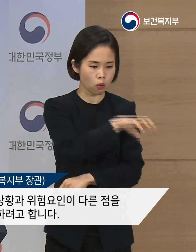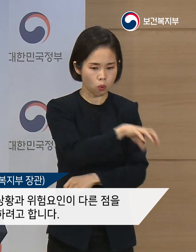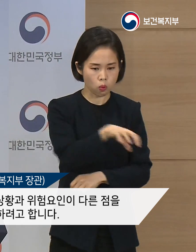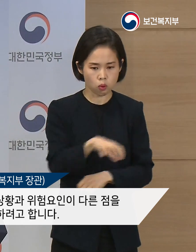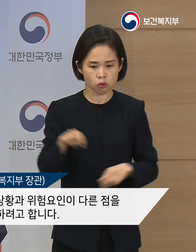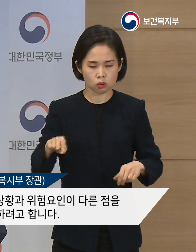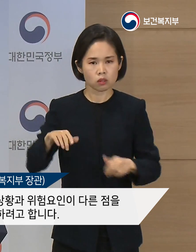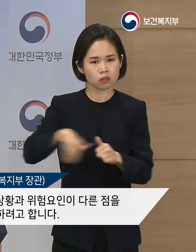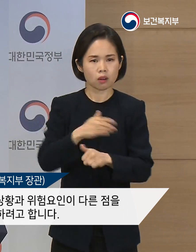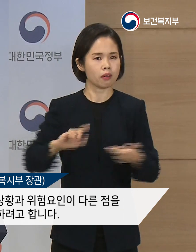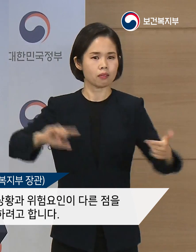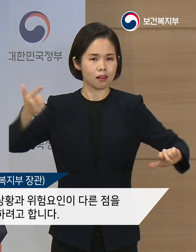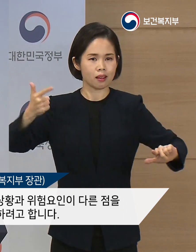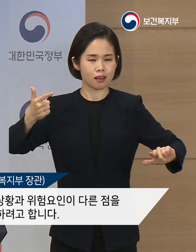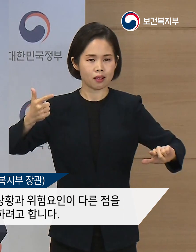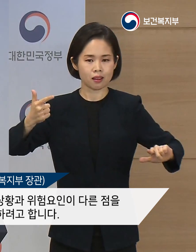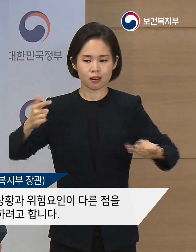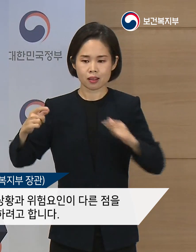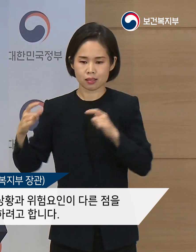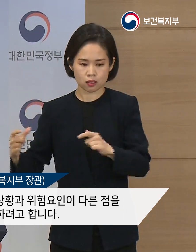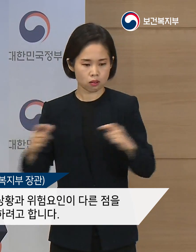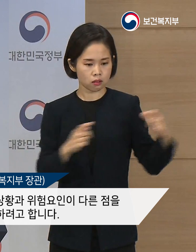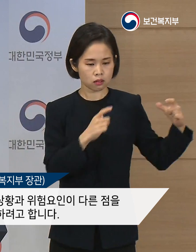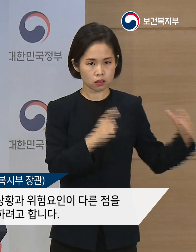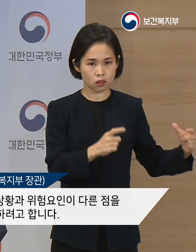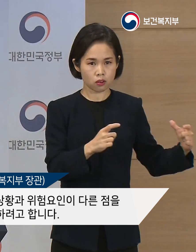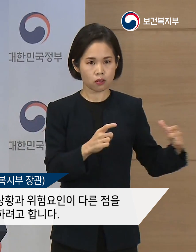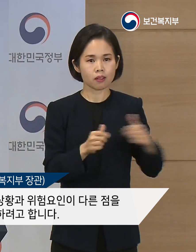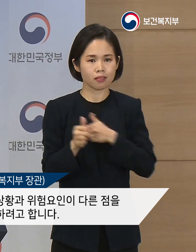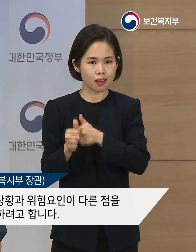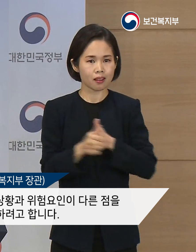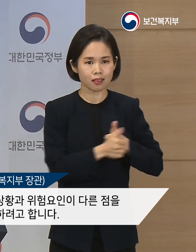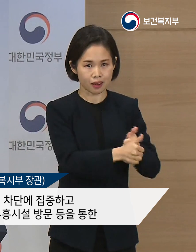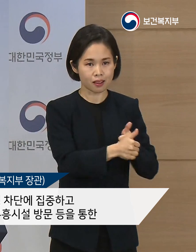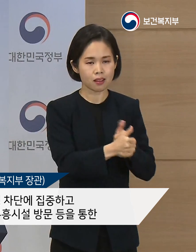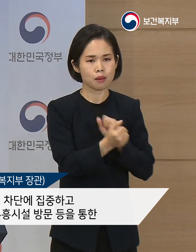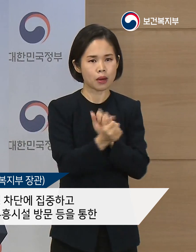감안하여 지역별로 방역 조치를 차별화하려고 합니다.